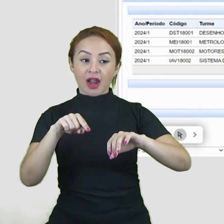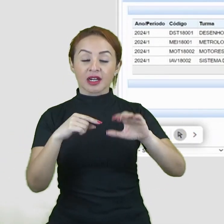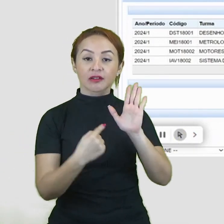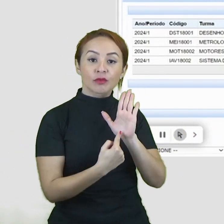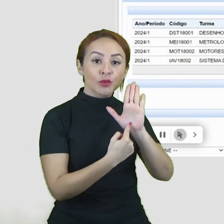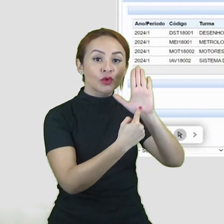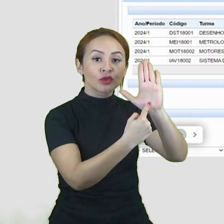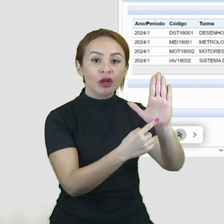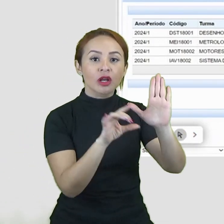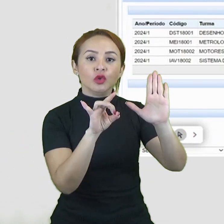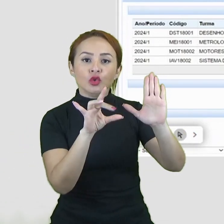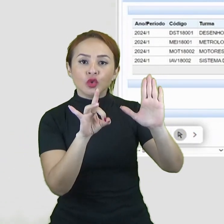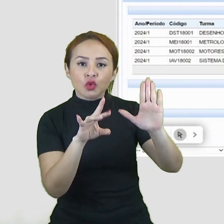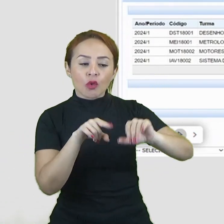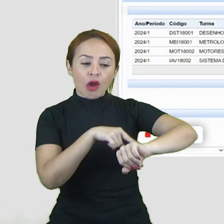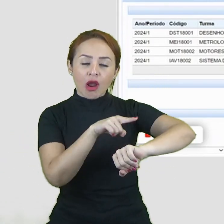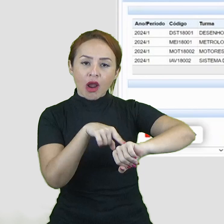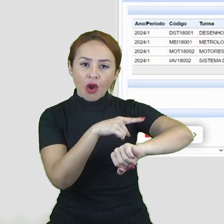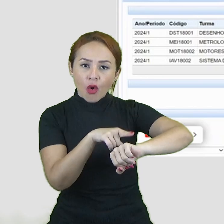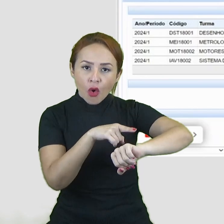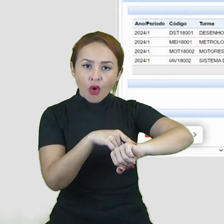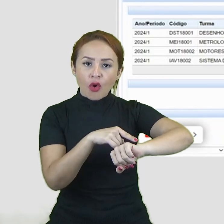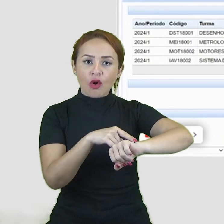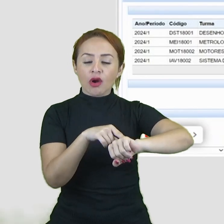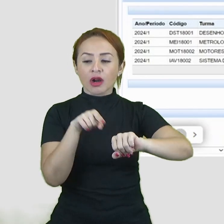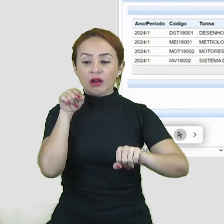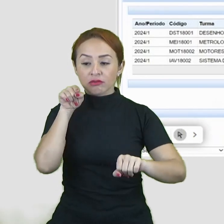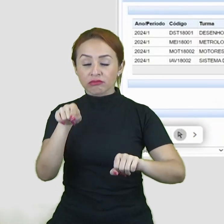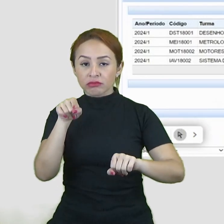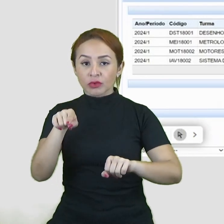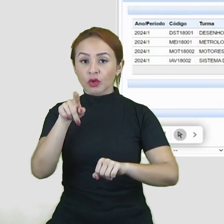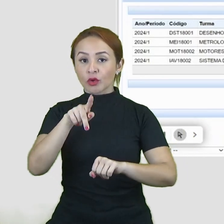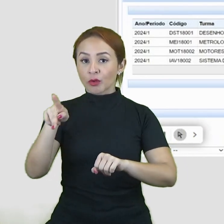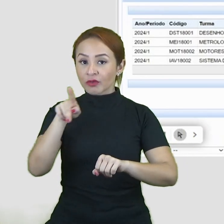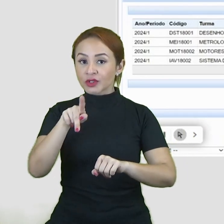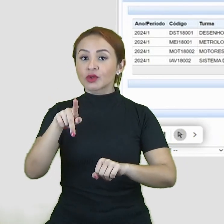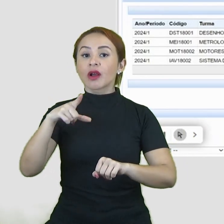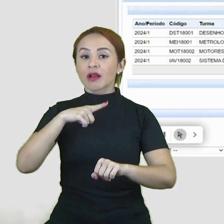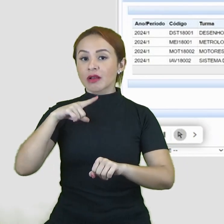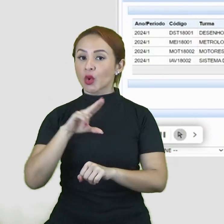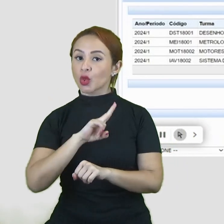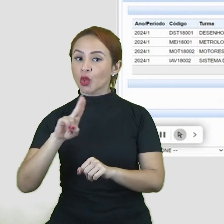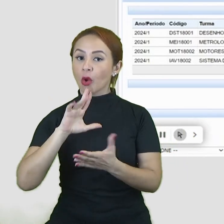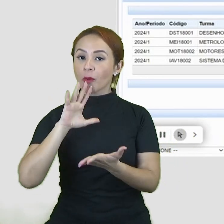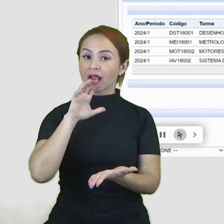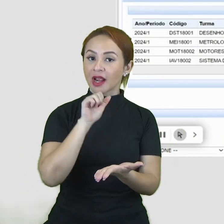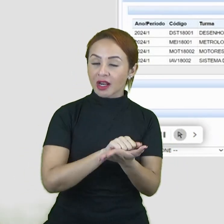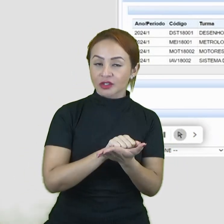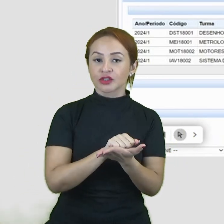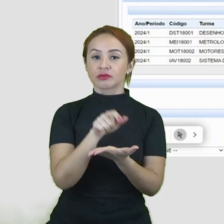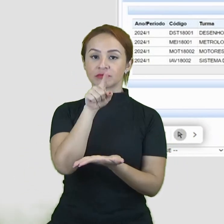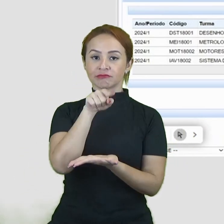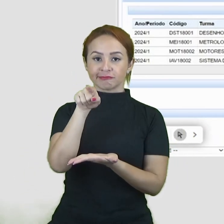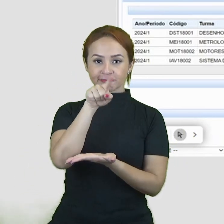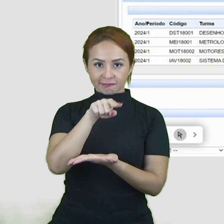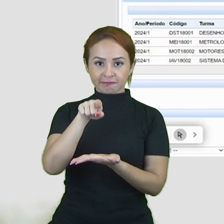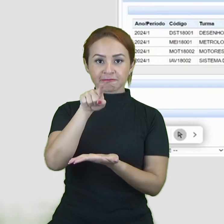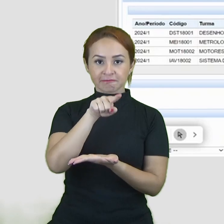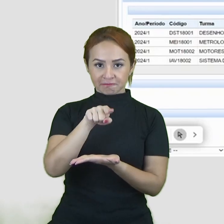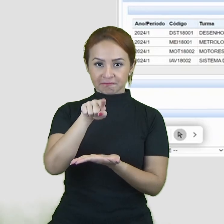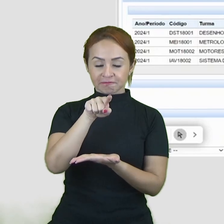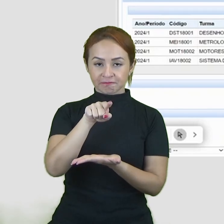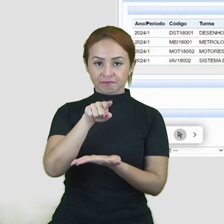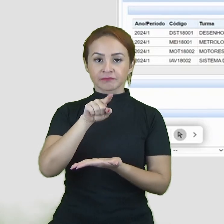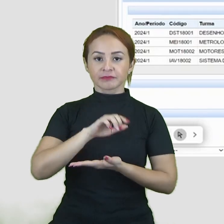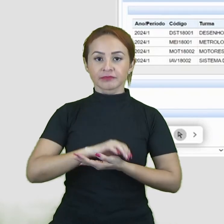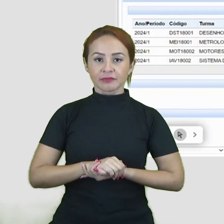caso, aqui vai aparecer a carga horária daquele docente em específico que foi registrada na turma do SIGA. E